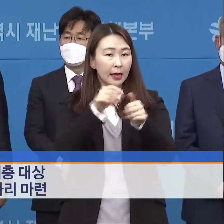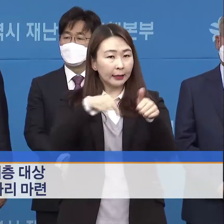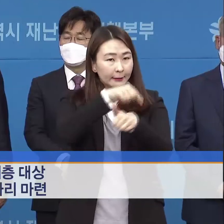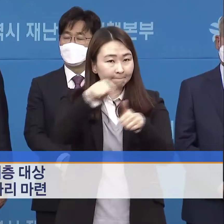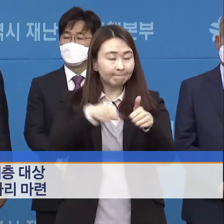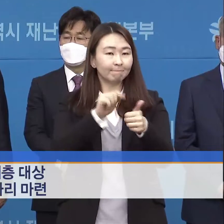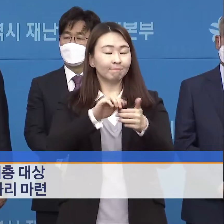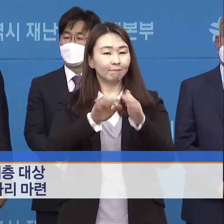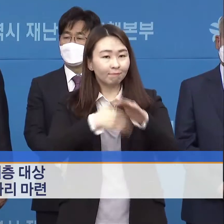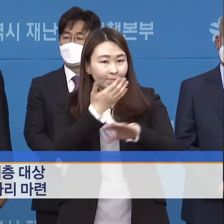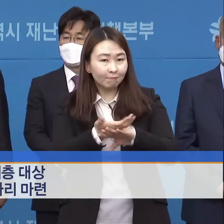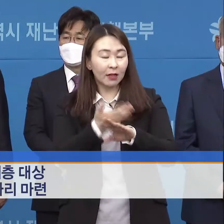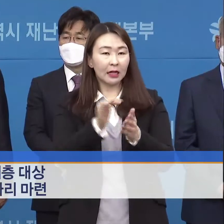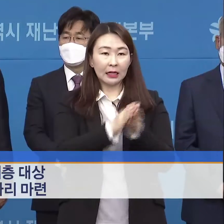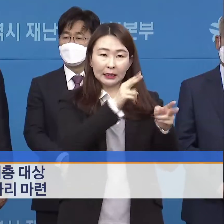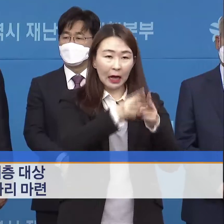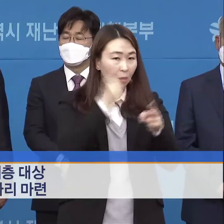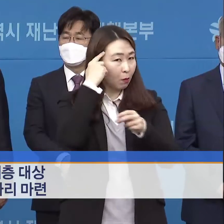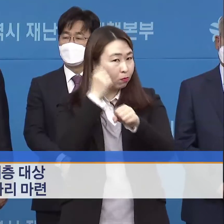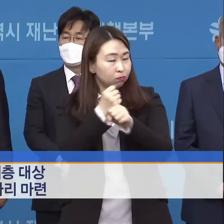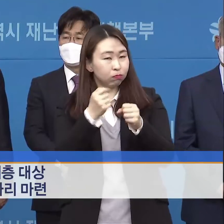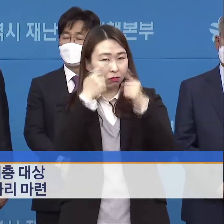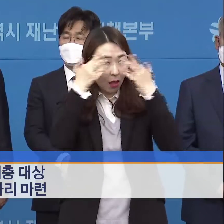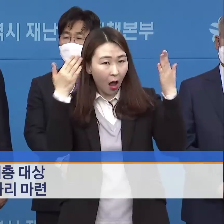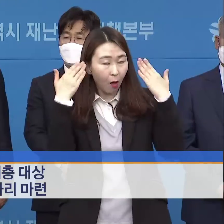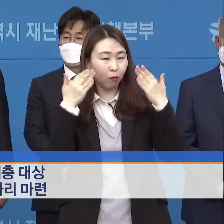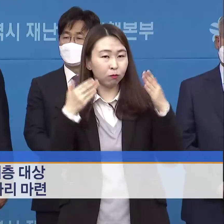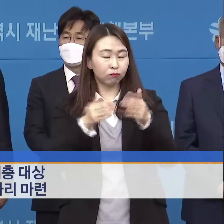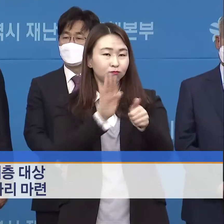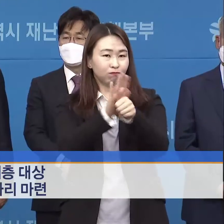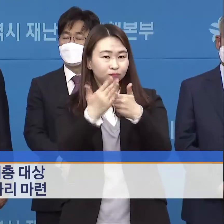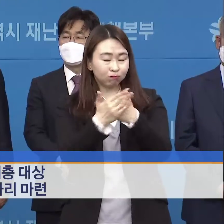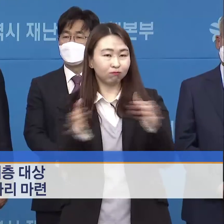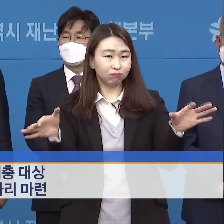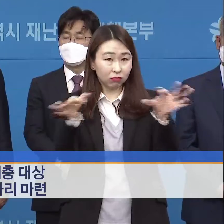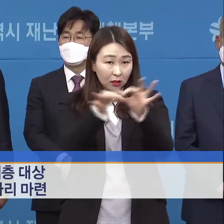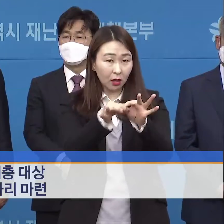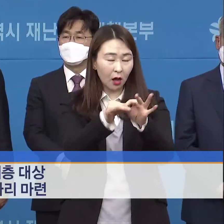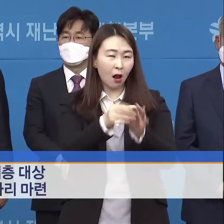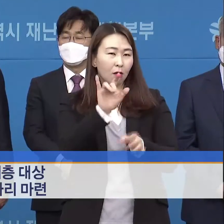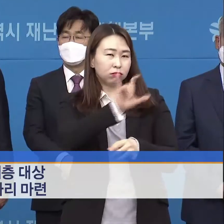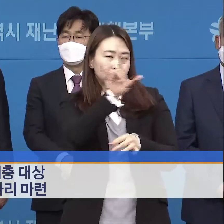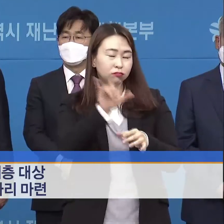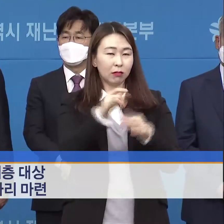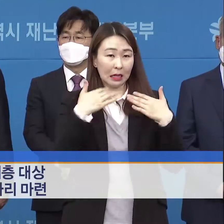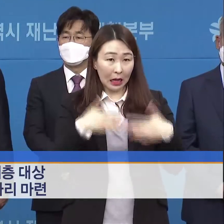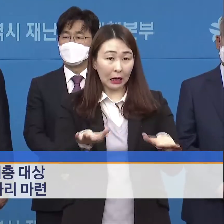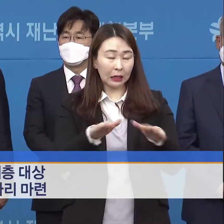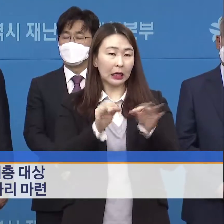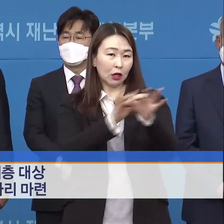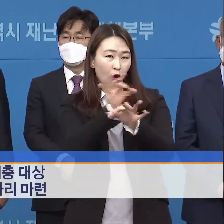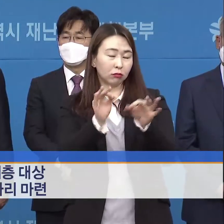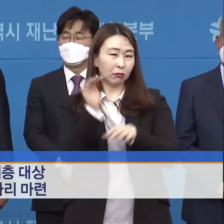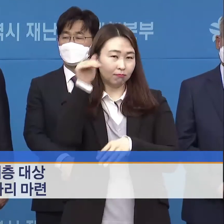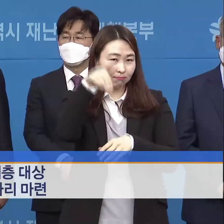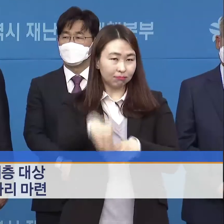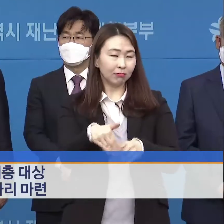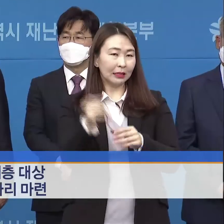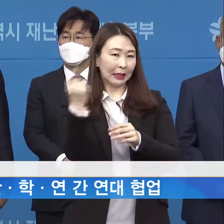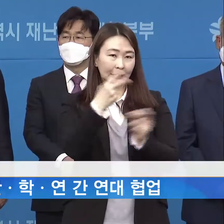구축과 산학연간 연대 협업을 통해서 코로나19로 약화된 지역경제 체질을 튼튼히